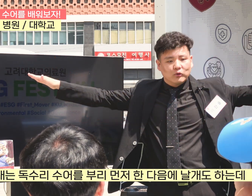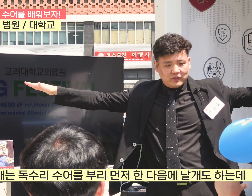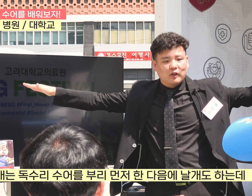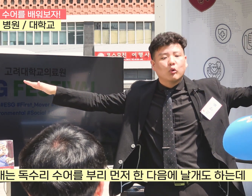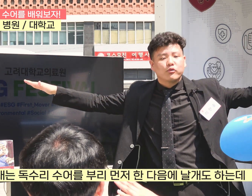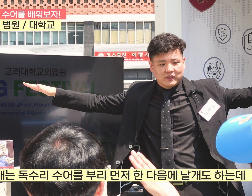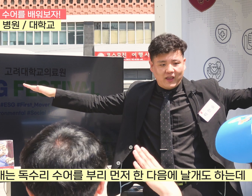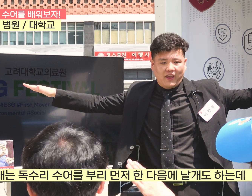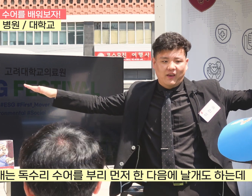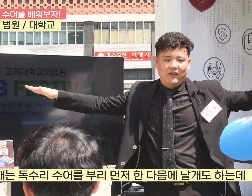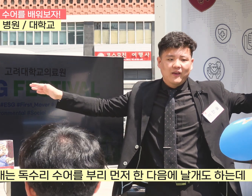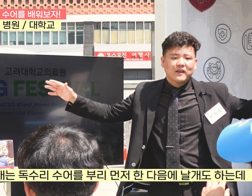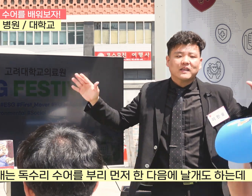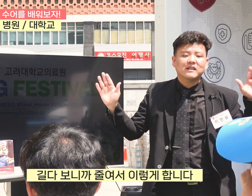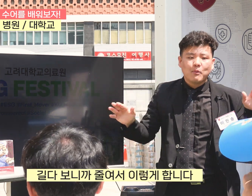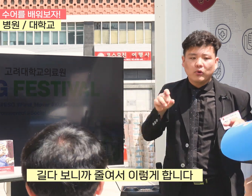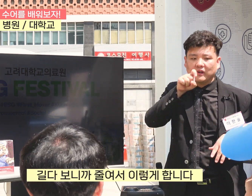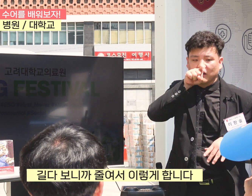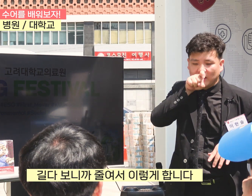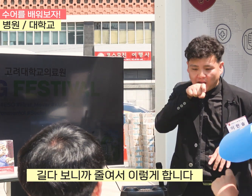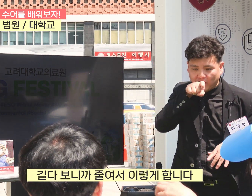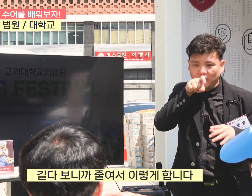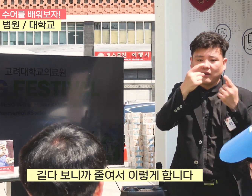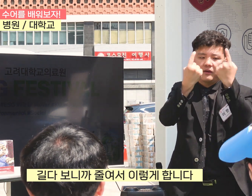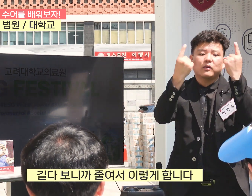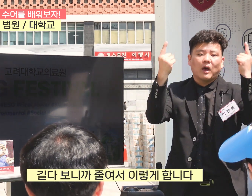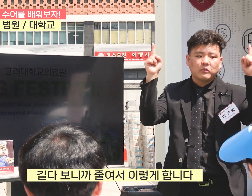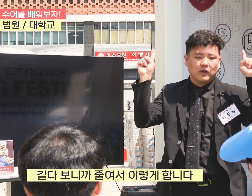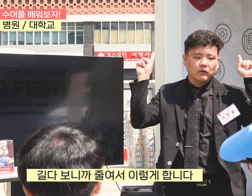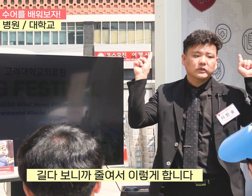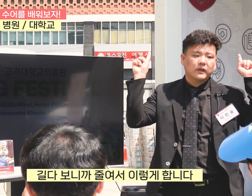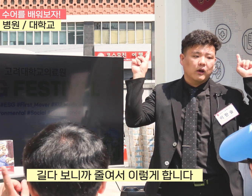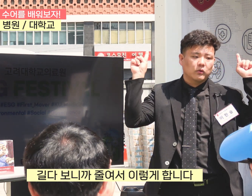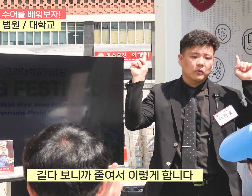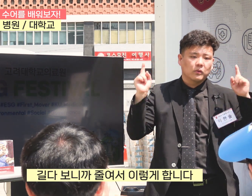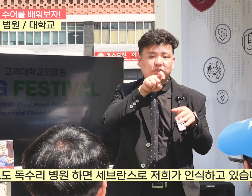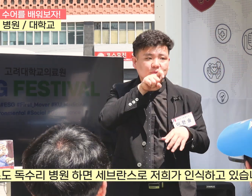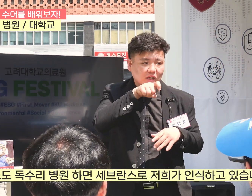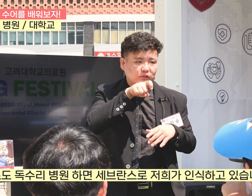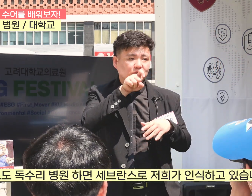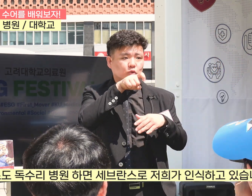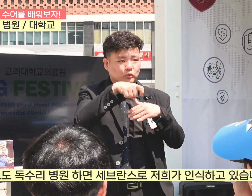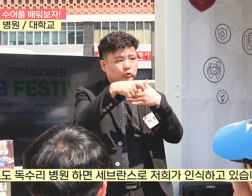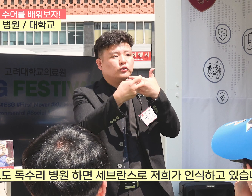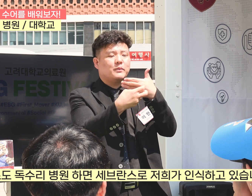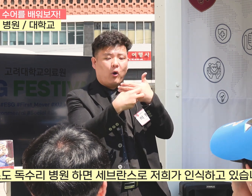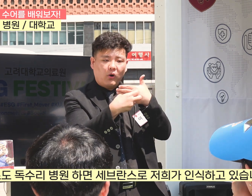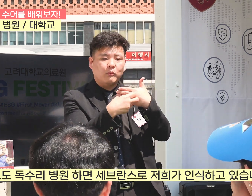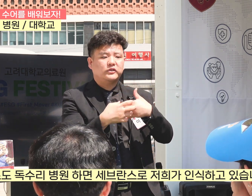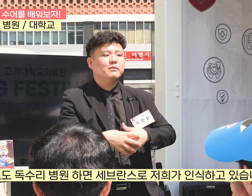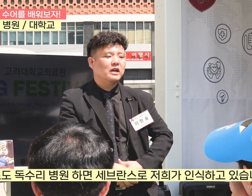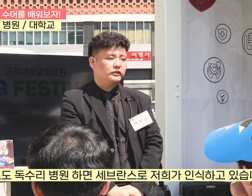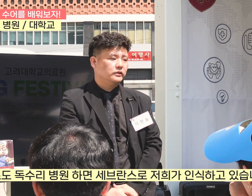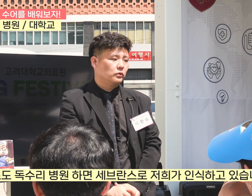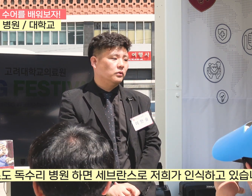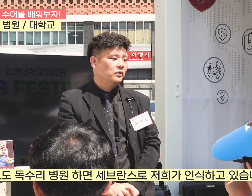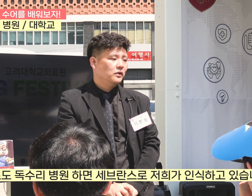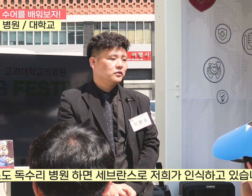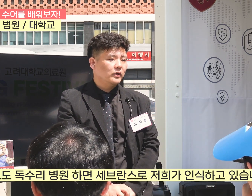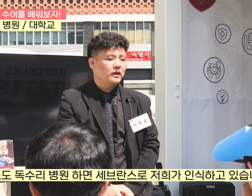이게 독수리인데 길다 보니까 그냥 이렇게 합니다. 연세대학교. 세브란스도 독수리 병원 하면 세브란스로 저희가